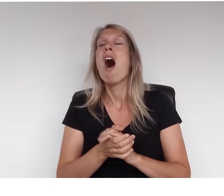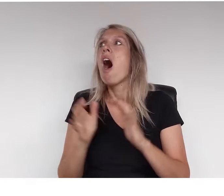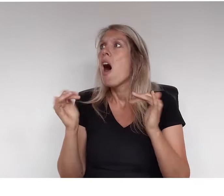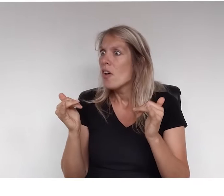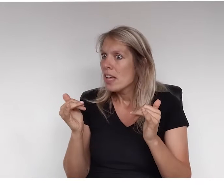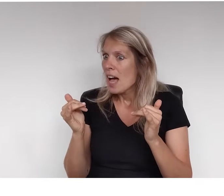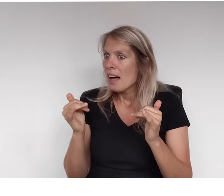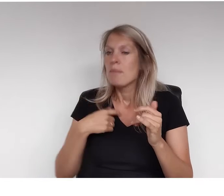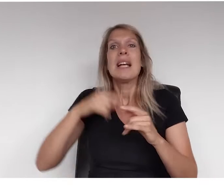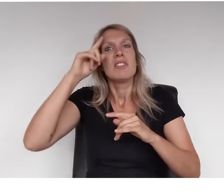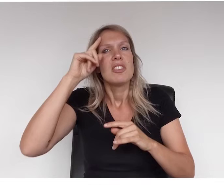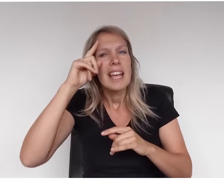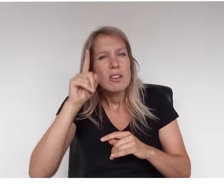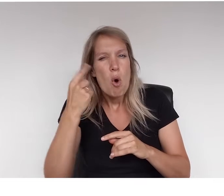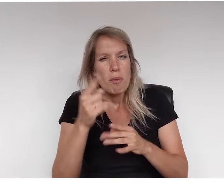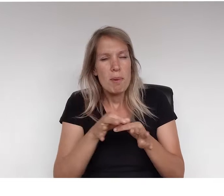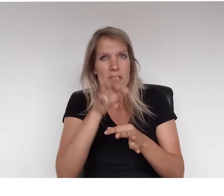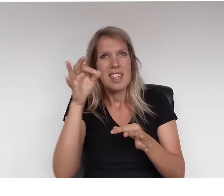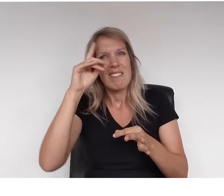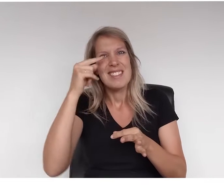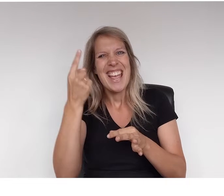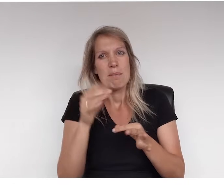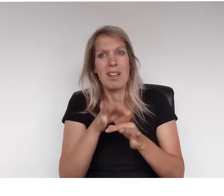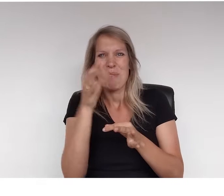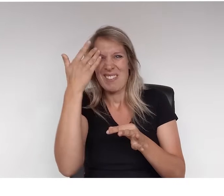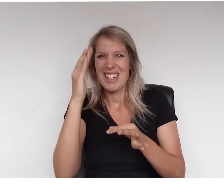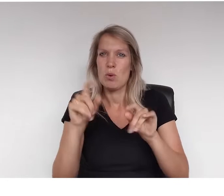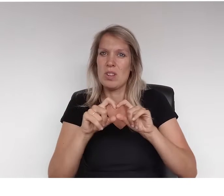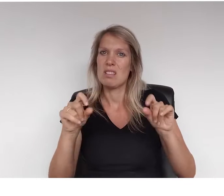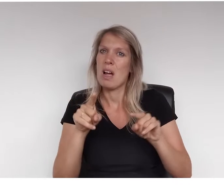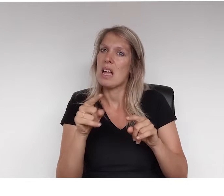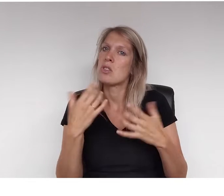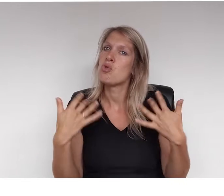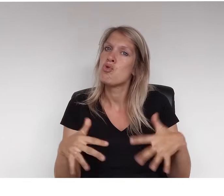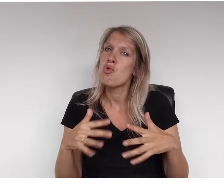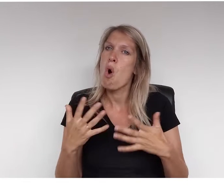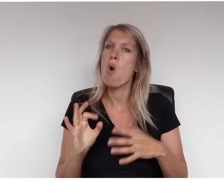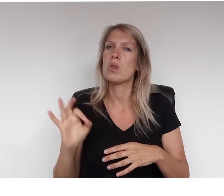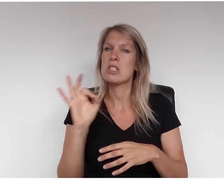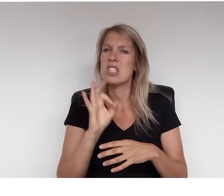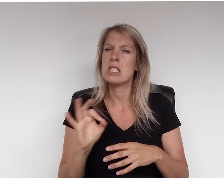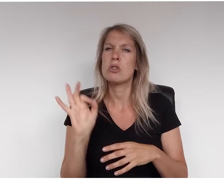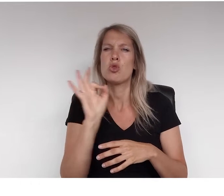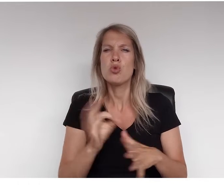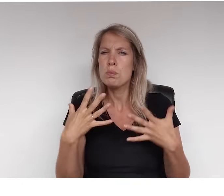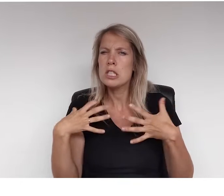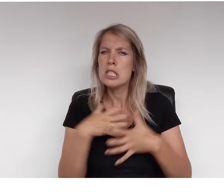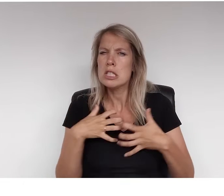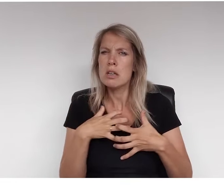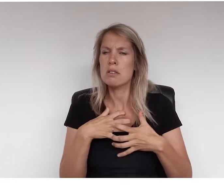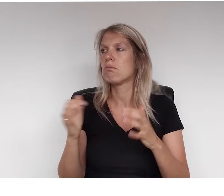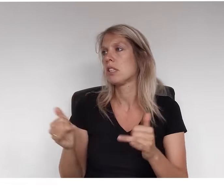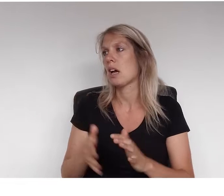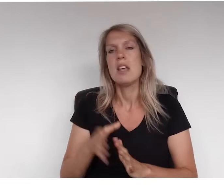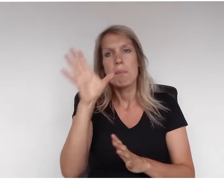nou. Planten. Ik weet wel een plant, maar ik weet helemaal niet hoe die heet. Die is echt zo ontzettend super irritant. Ja. Ik snap echt niet